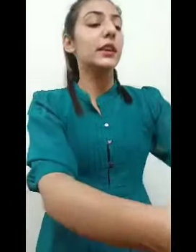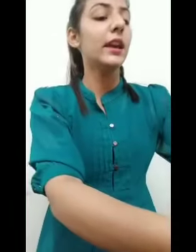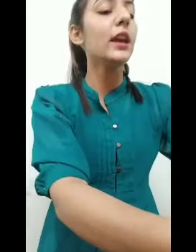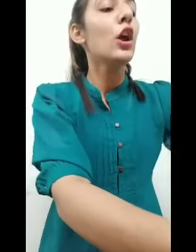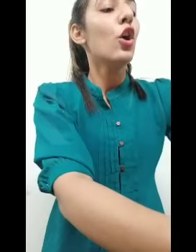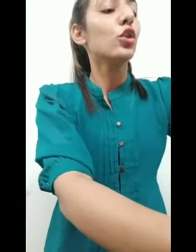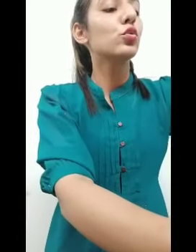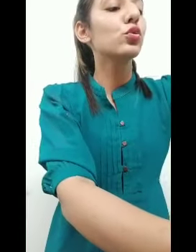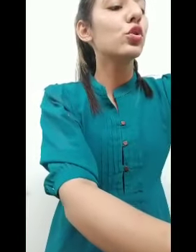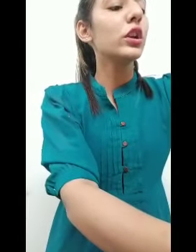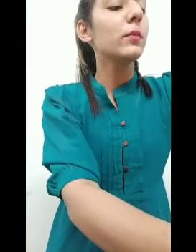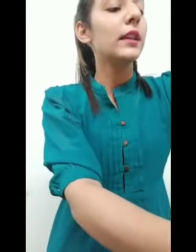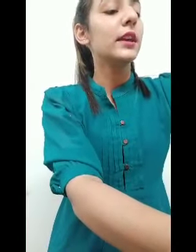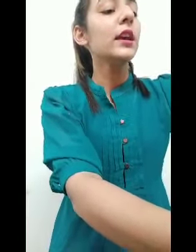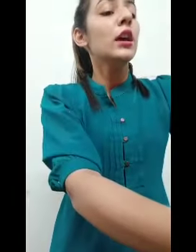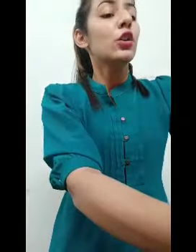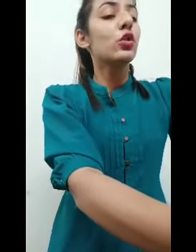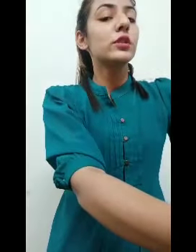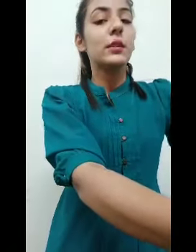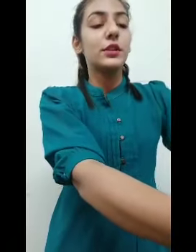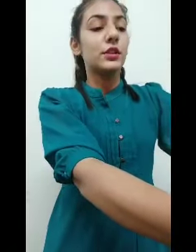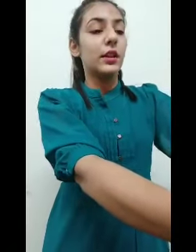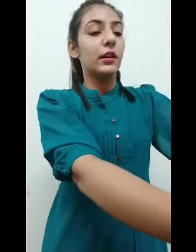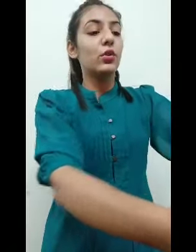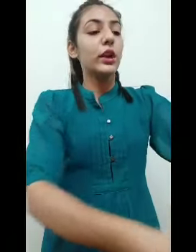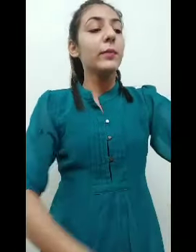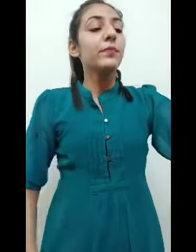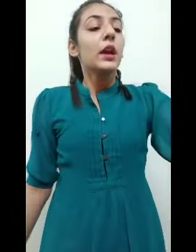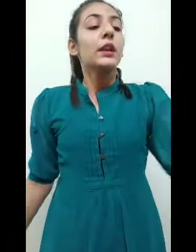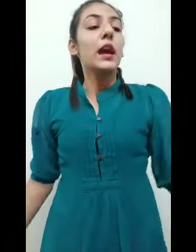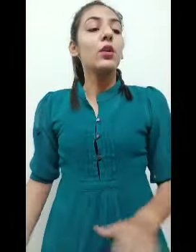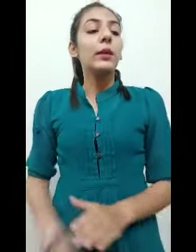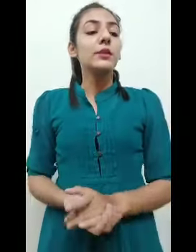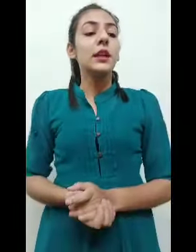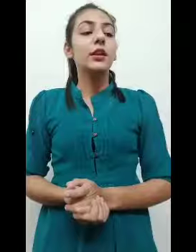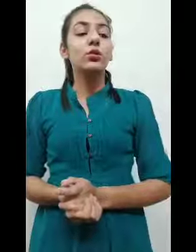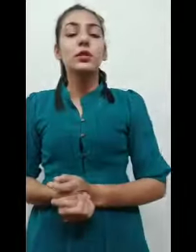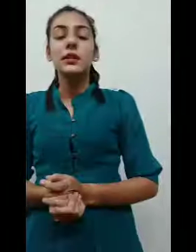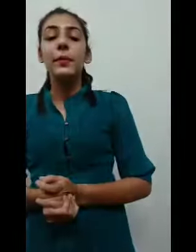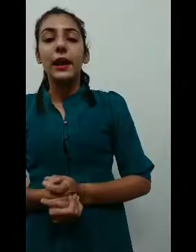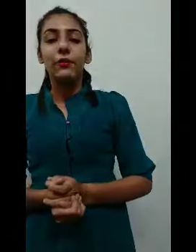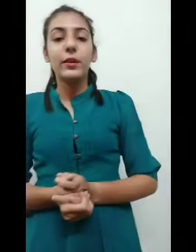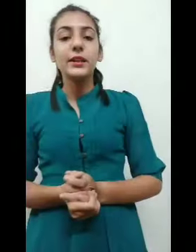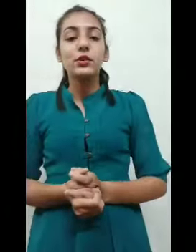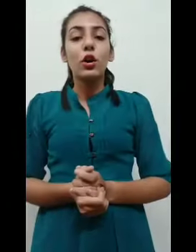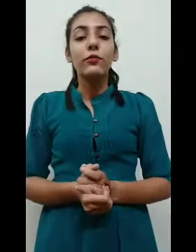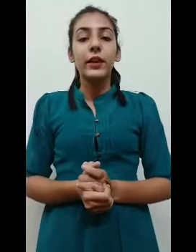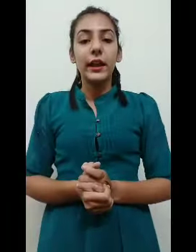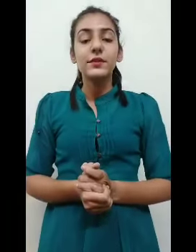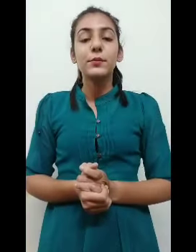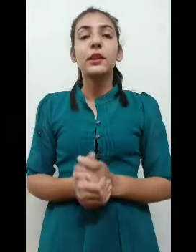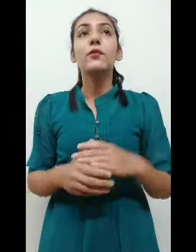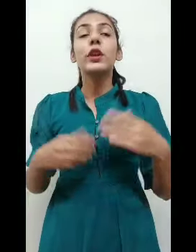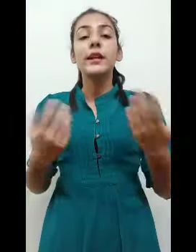हैं और दूसरों की बातें खुद समझते हैं। ओके, नाउ आई एम टेलिंग यू सम अल्फाबेट्स ऑफ डेफ, मतलब वो कैसे